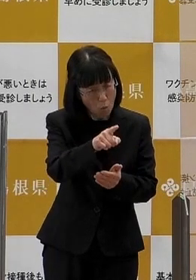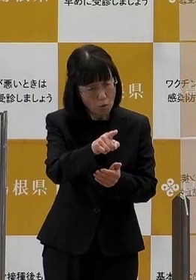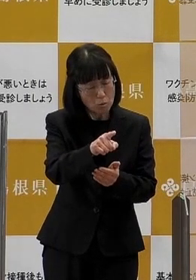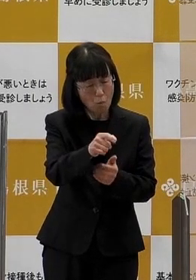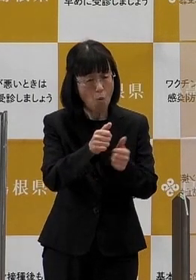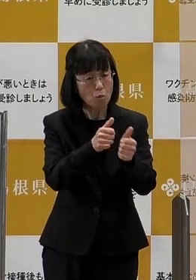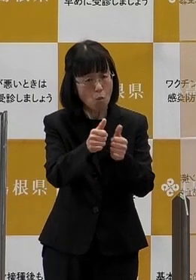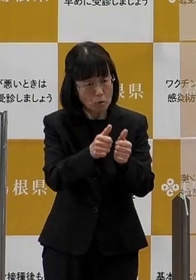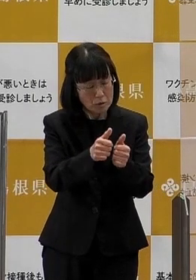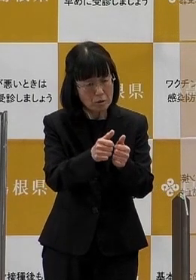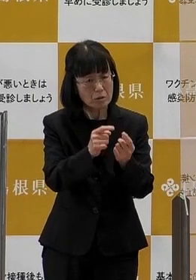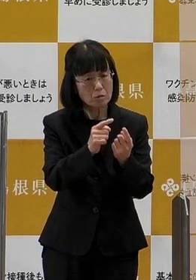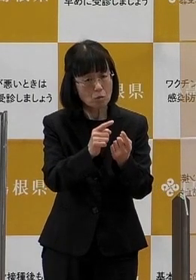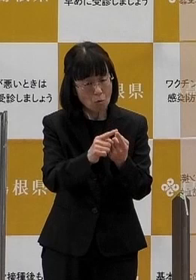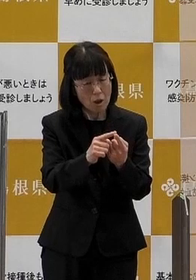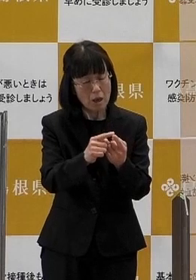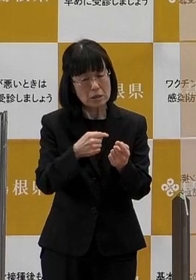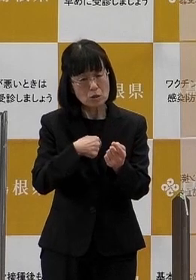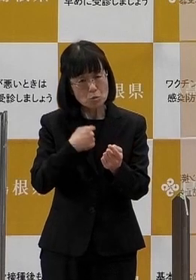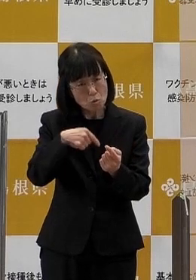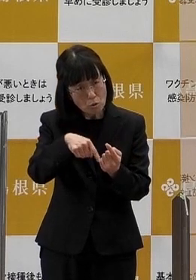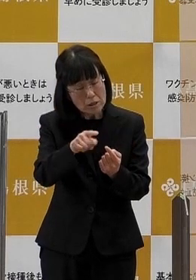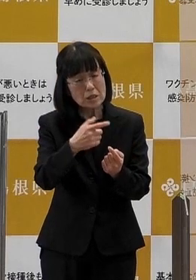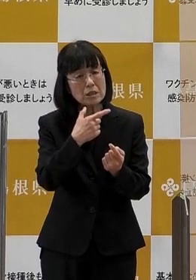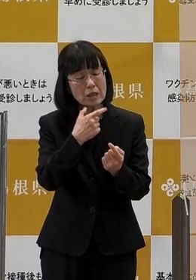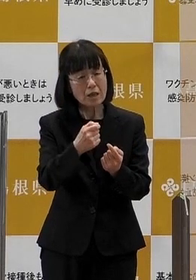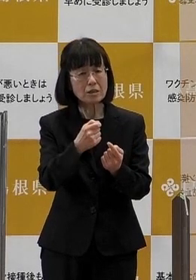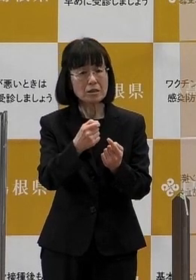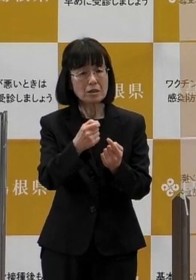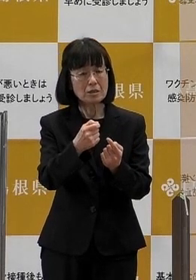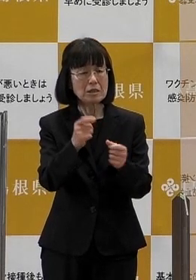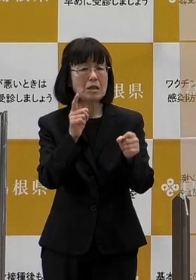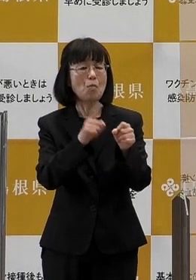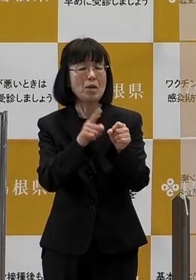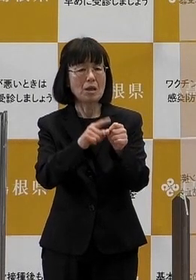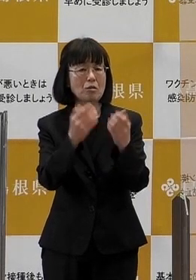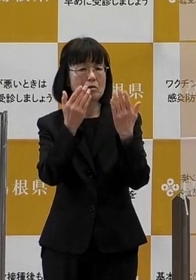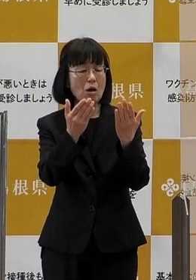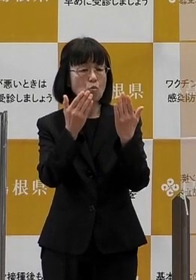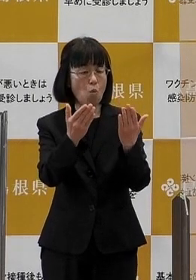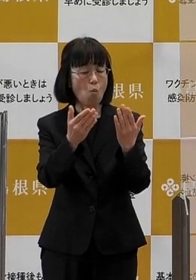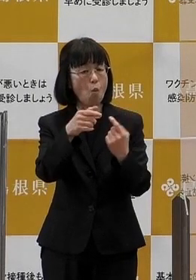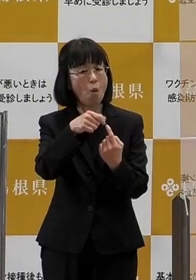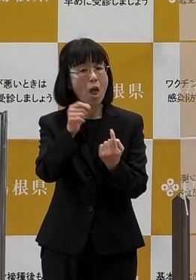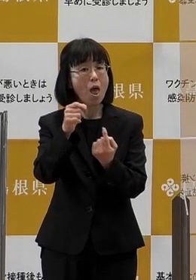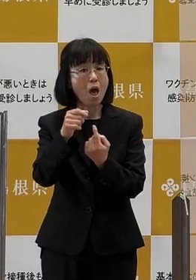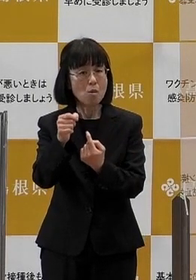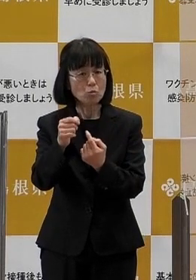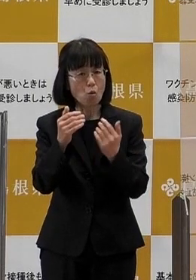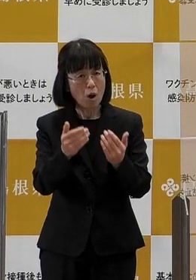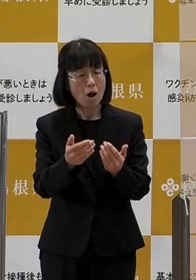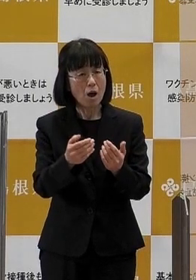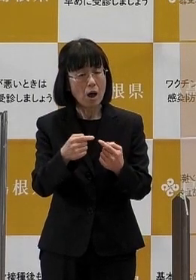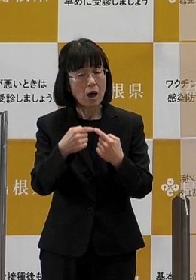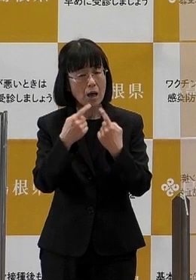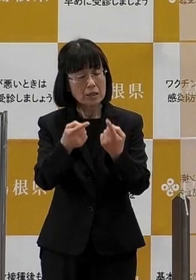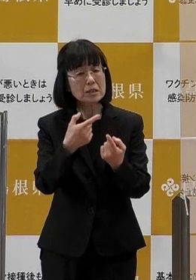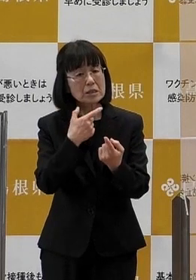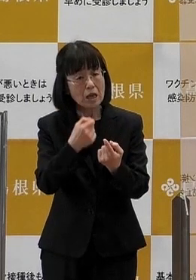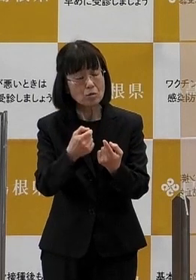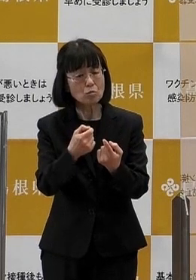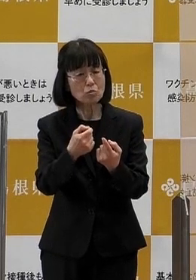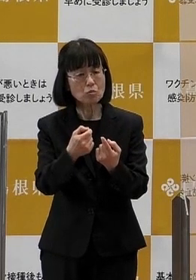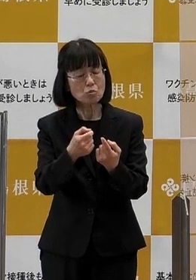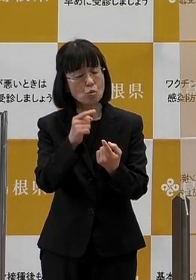競技で、その自分の行きたい、その自分のためになる学校なりに進学をしたい でそういった推薦を